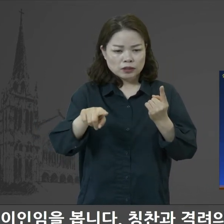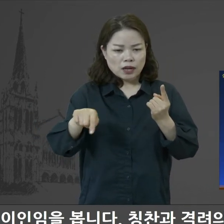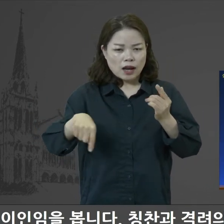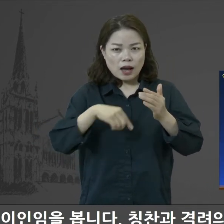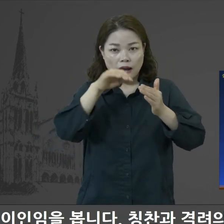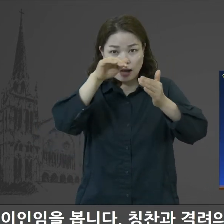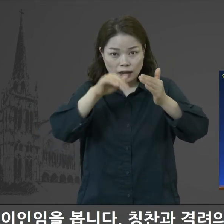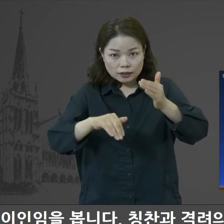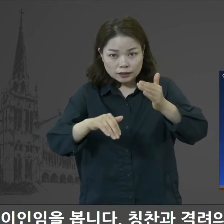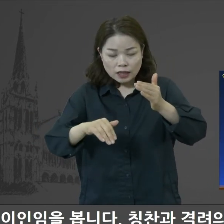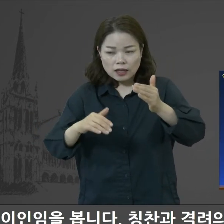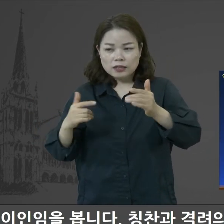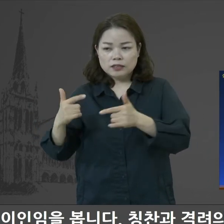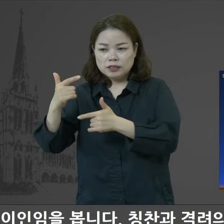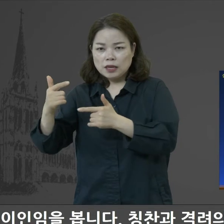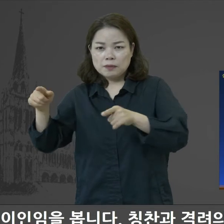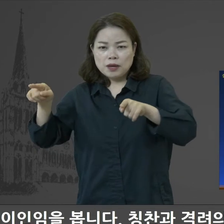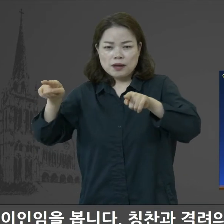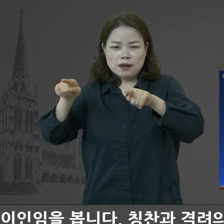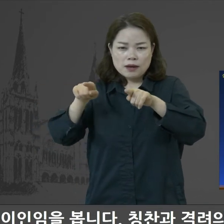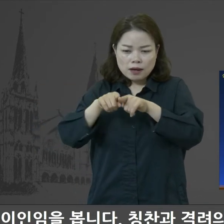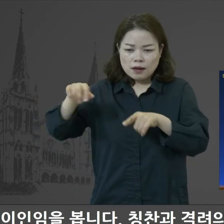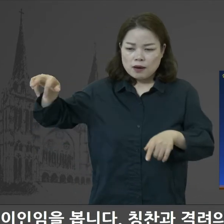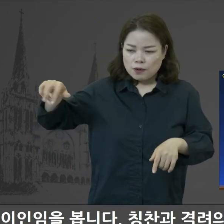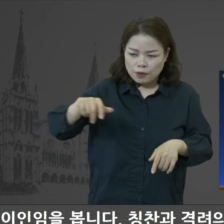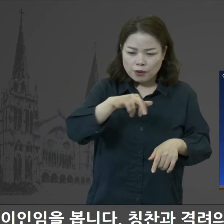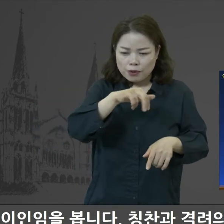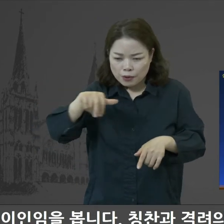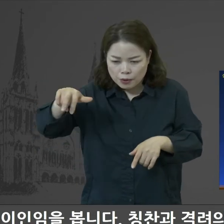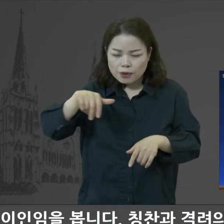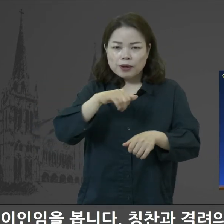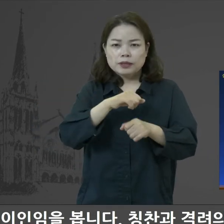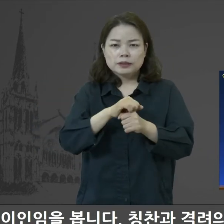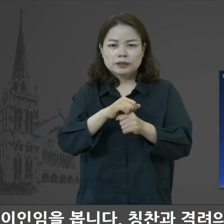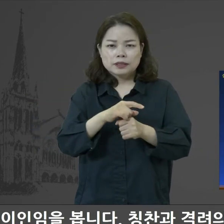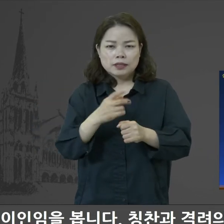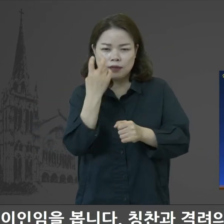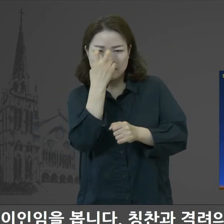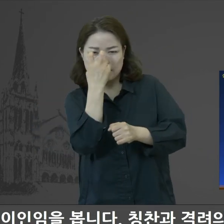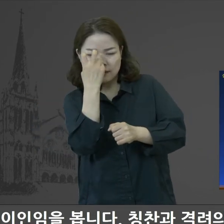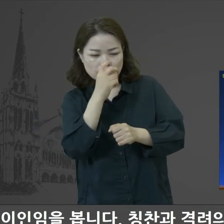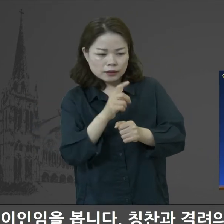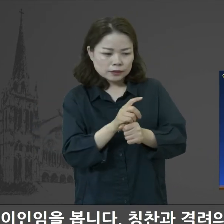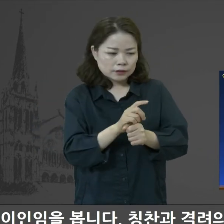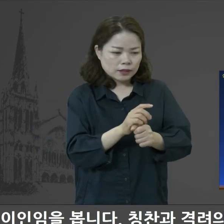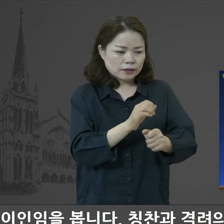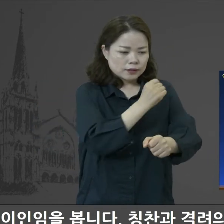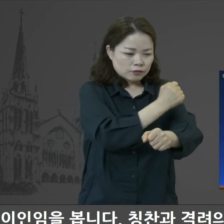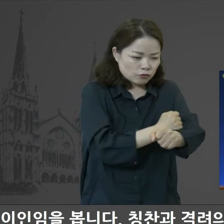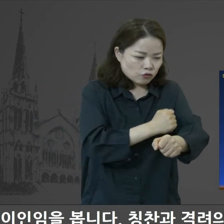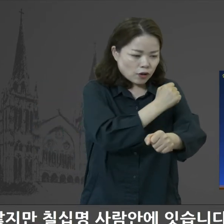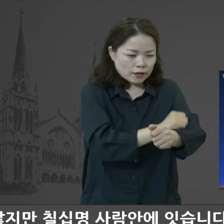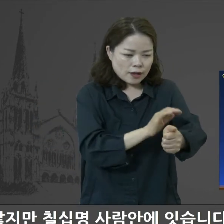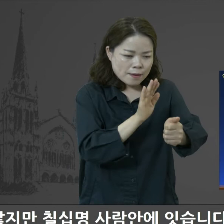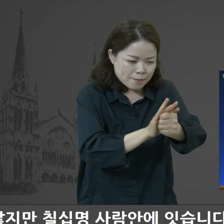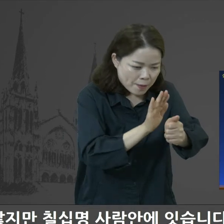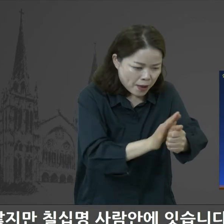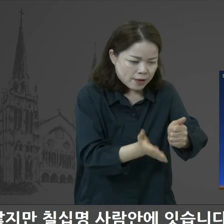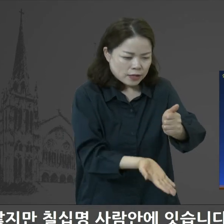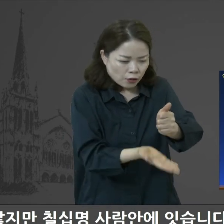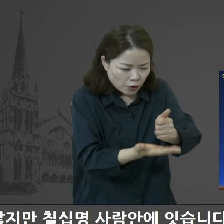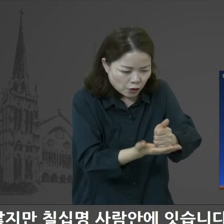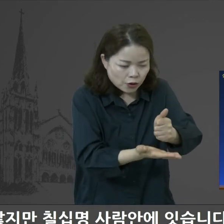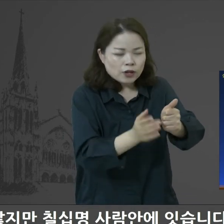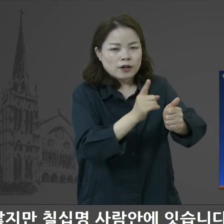있는 거예요. 하루에도 몇 번이고 걸어다닌 그곳에서 힘껏 수고한 동역자들에게 잘하고 있어, 잘할